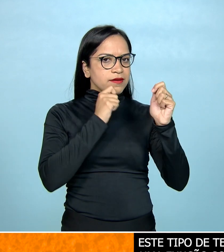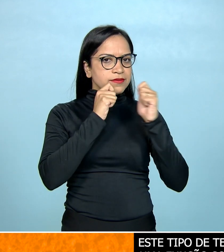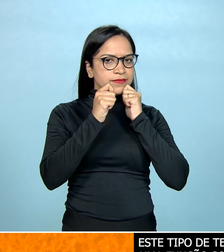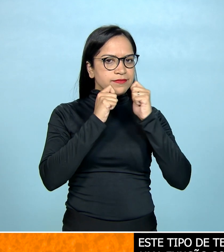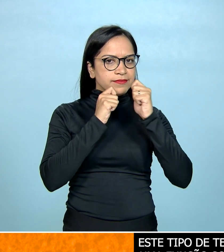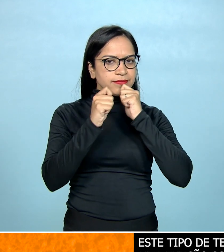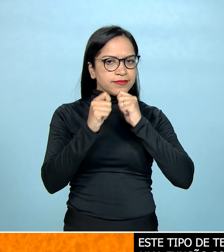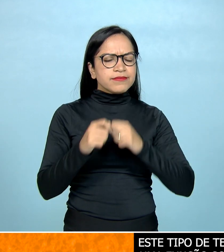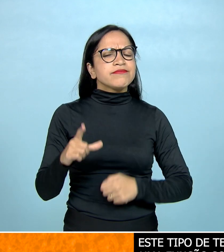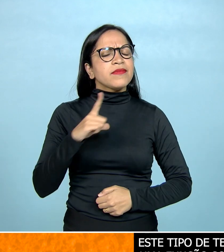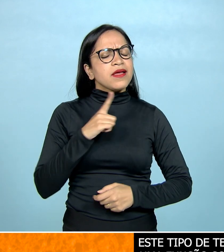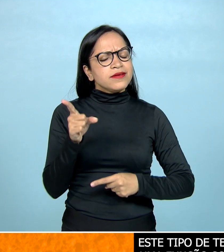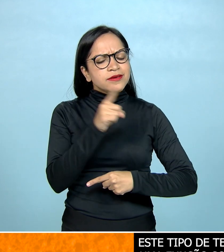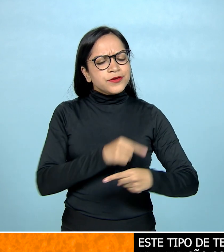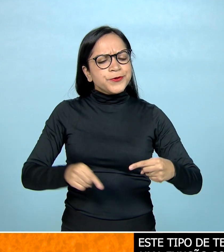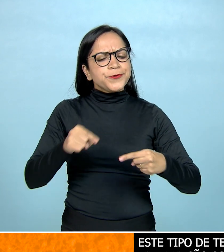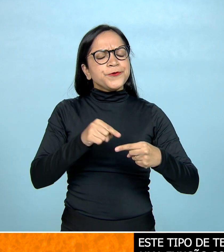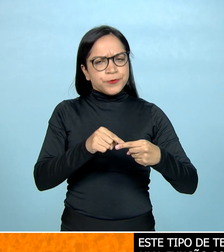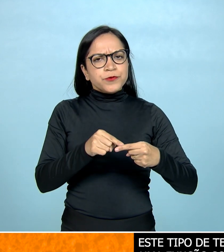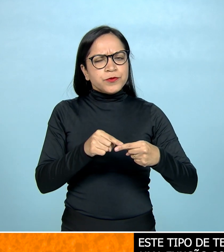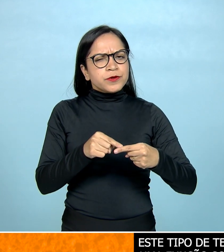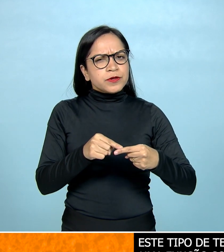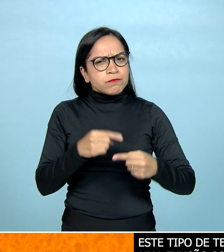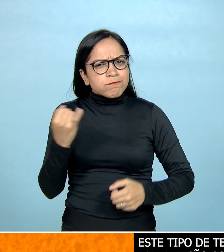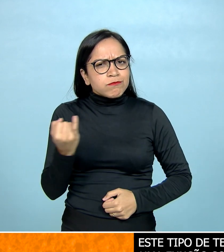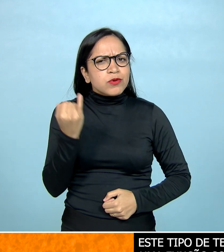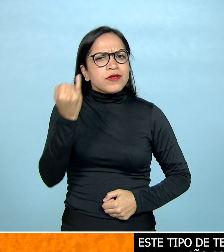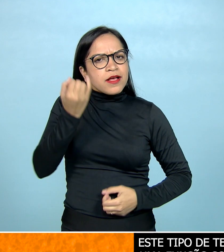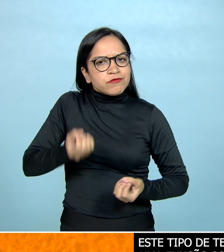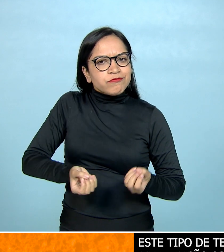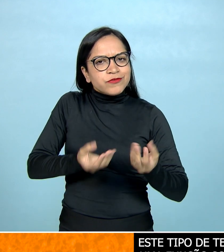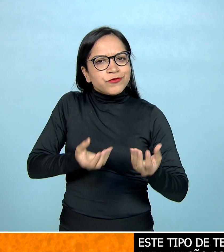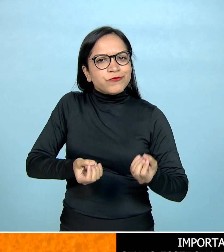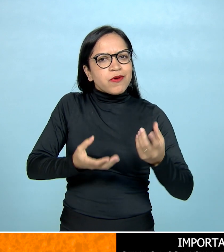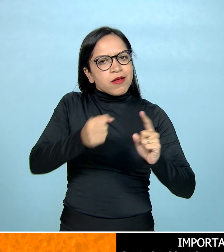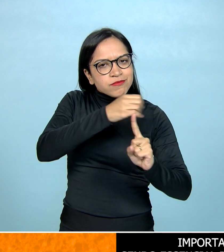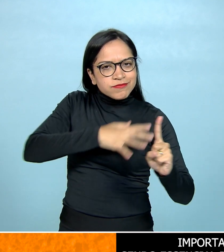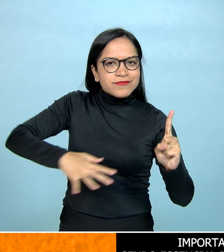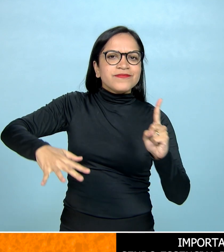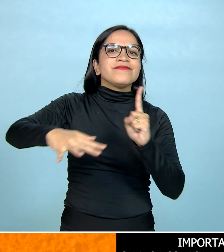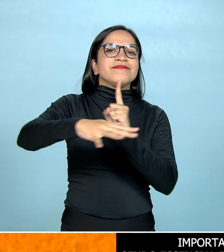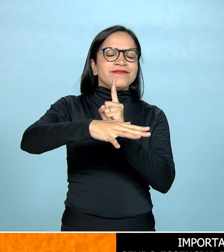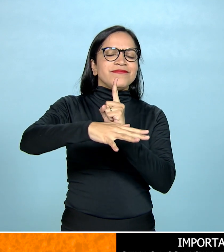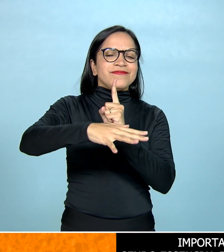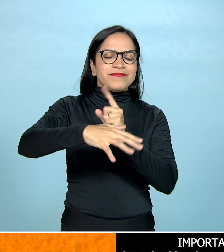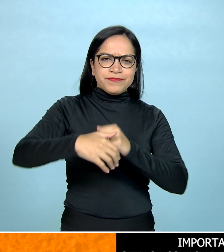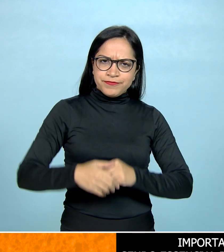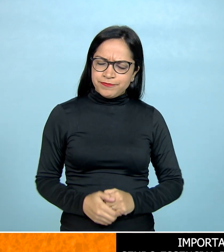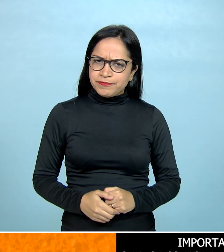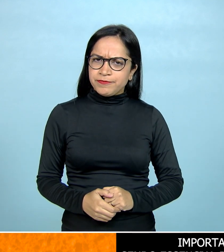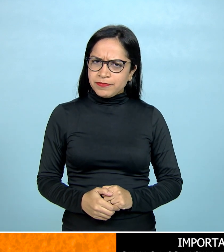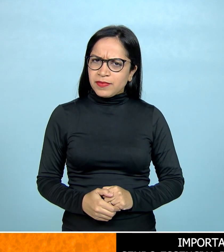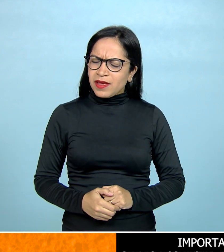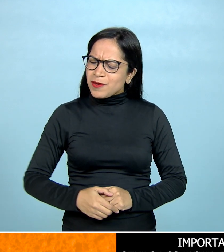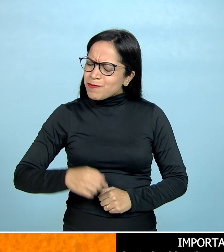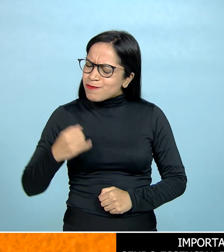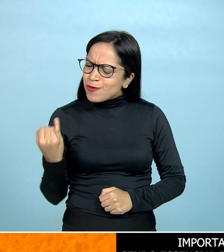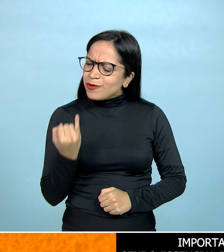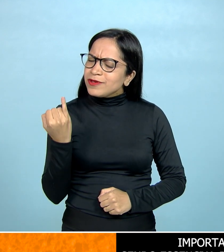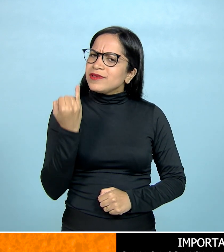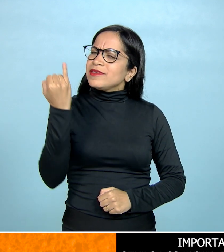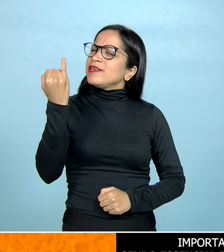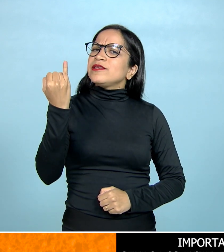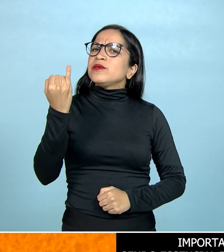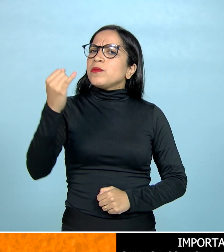Este tipo de texto possui uma função social muito importante, sendo